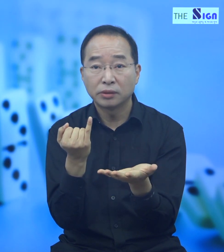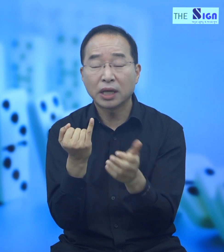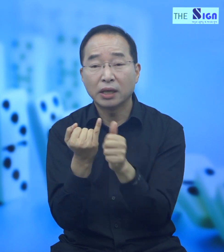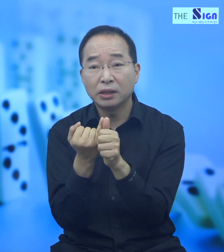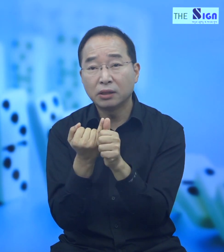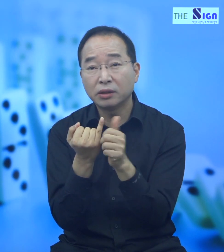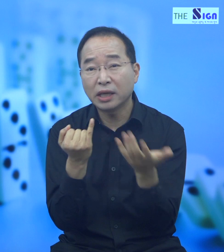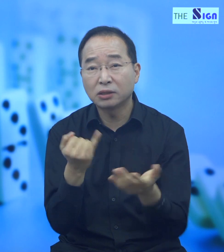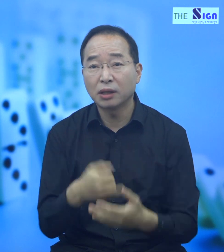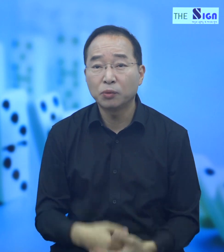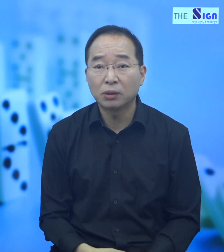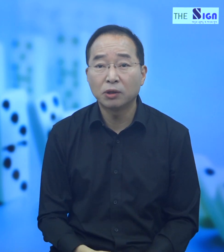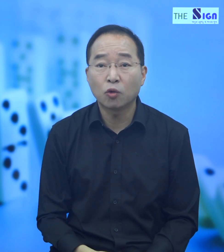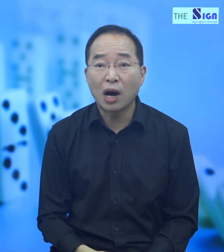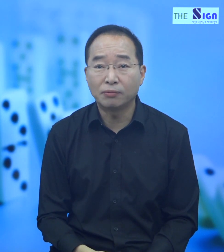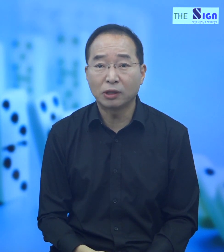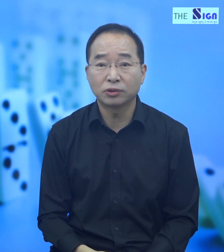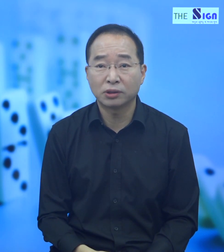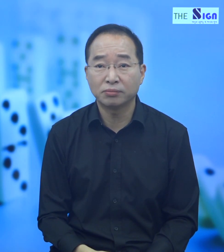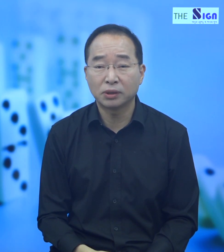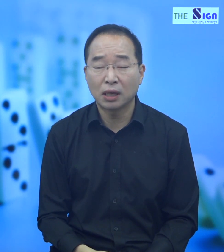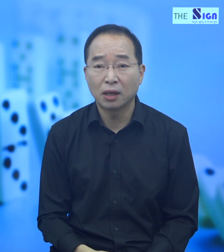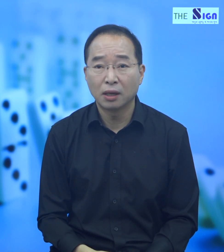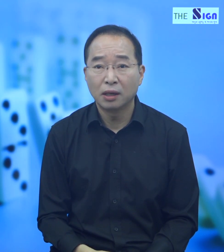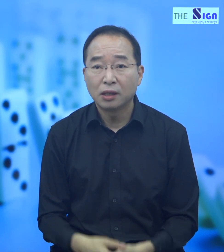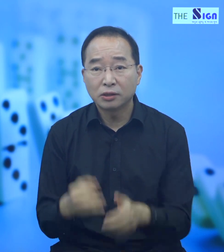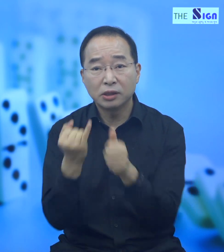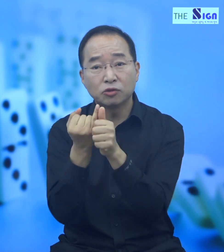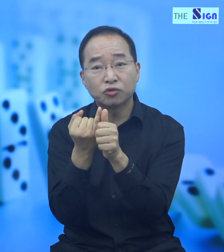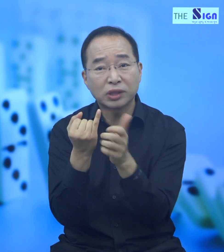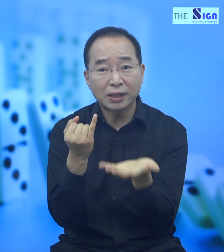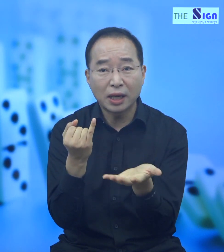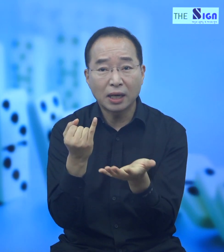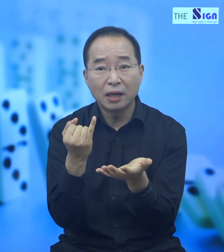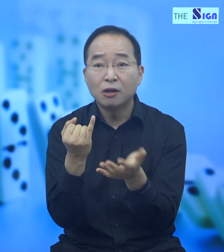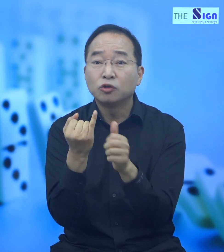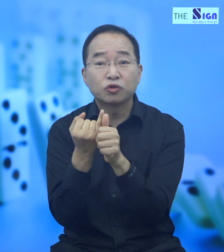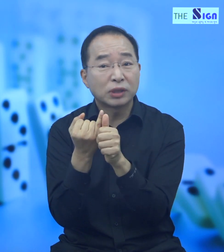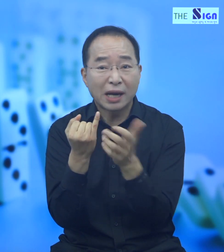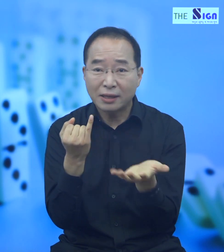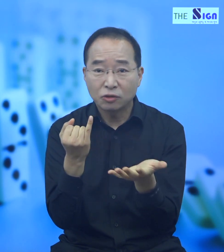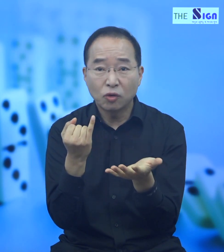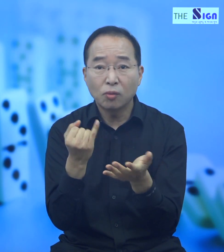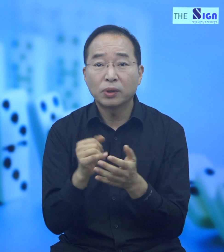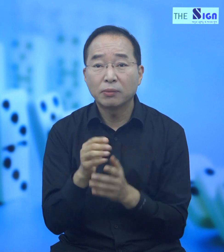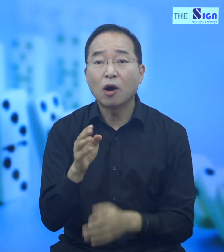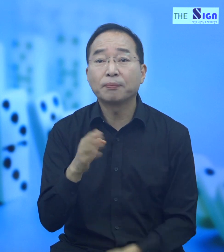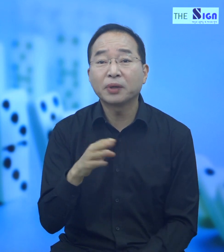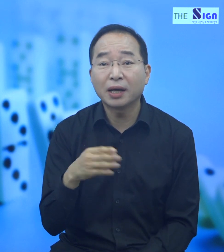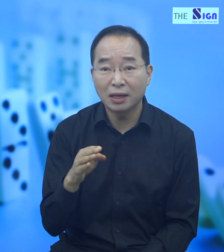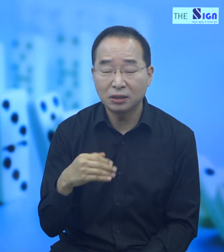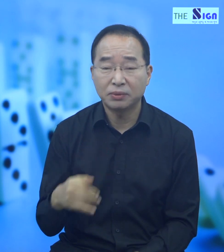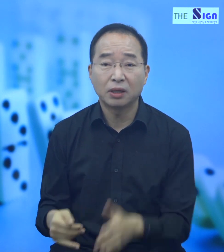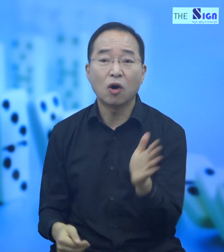자, 이걸 예전에 뭐냐면 과부라고 썼습니다. 그래서 이걸 죽다냐? 죽다가 아니고 뭐냐면 없다라는 의미예요.